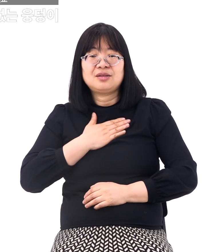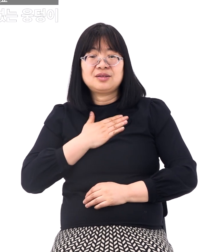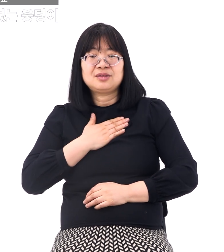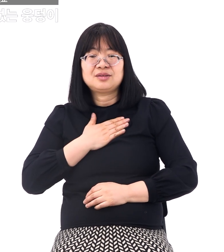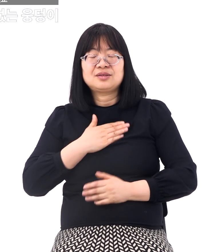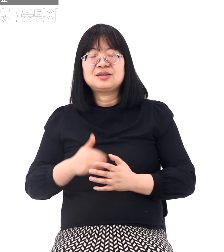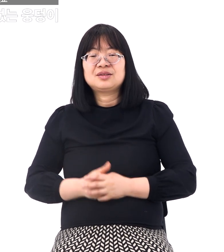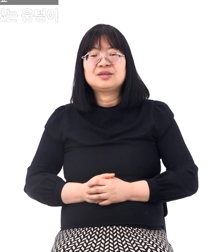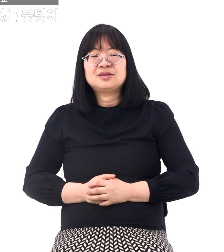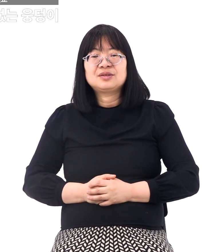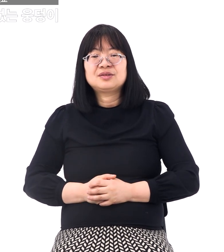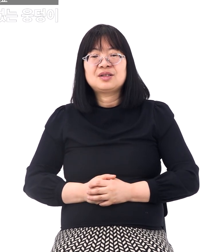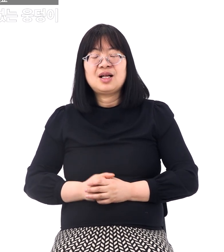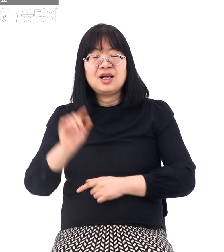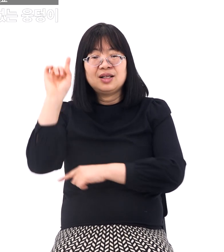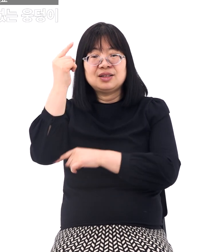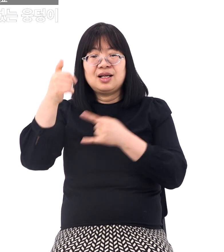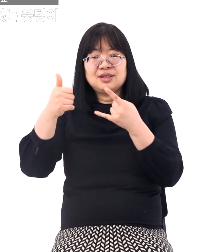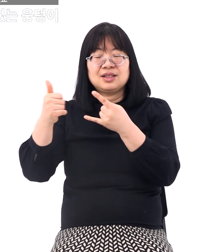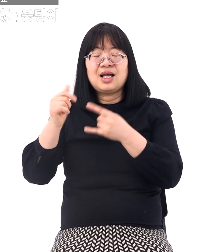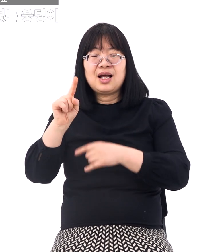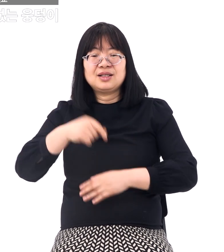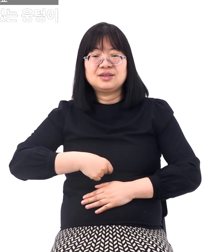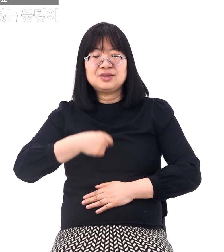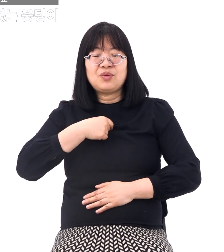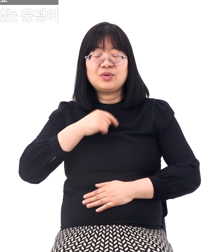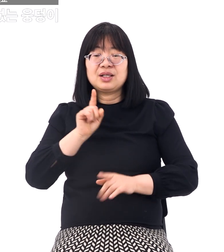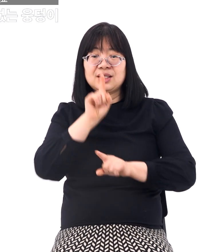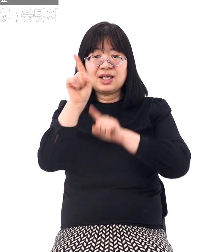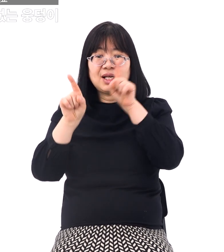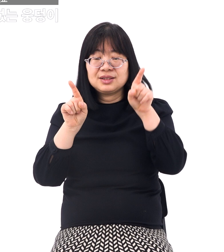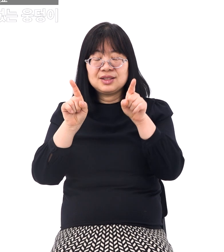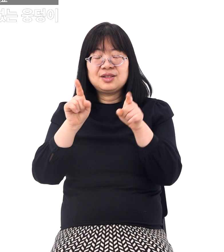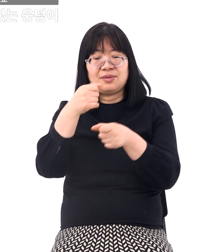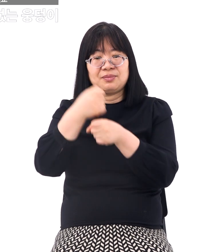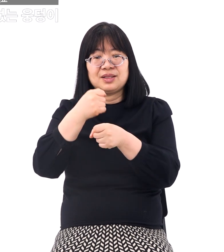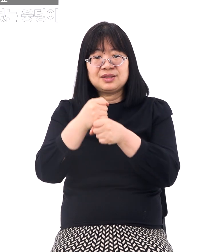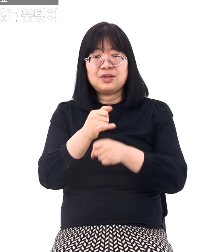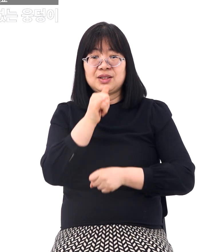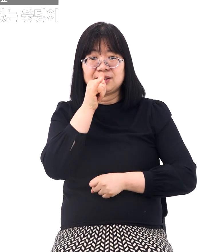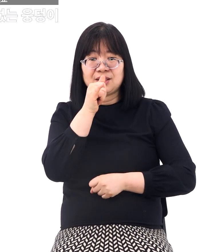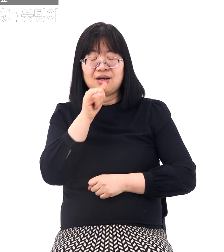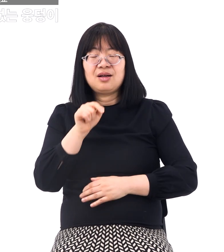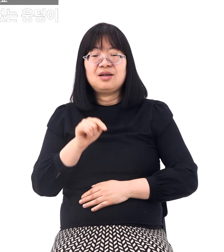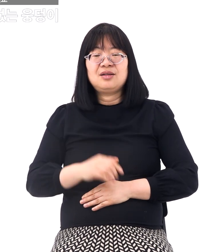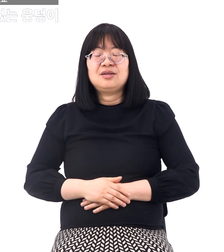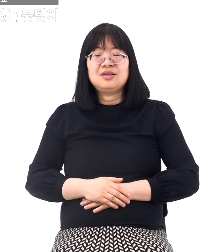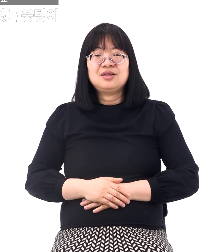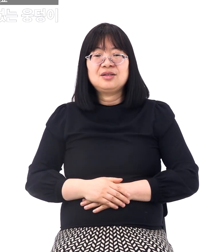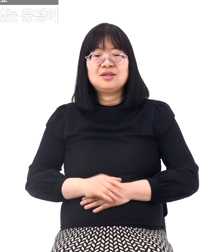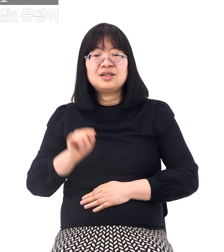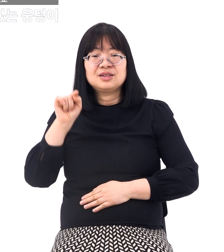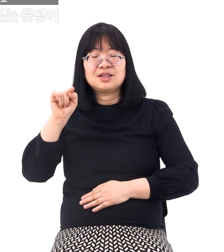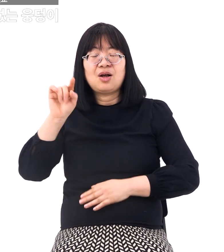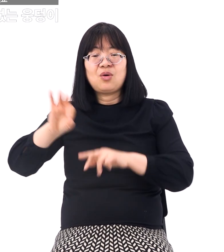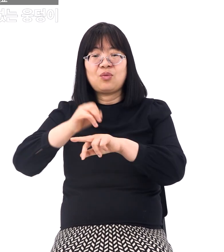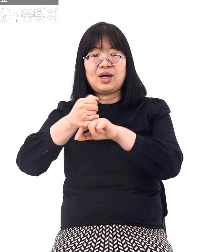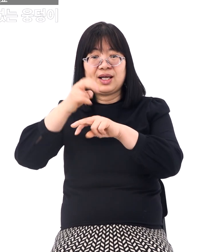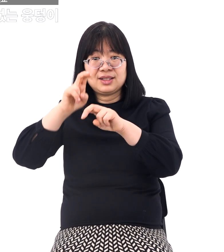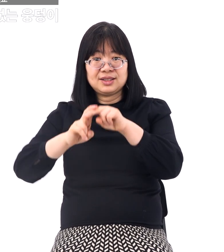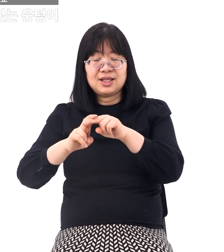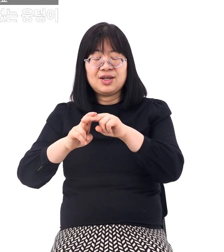알겠죠? 예. 다윗에게 한 의로운 가지를 일으킬 것이라. 그가 왕이